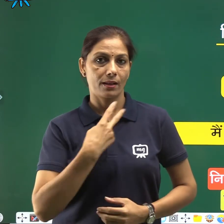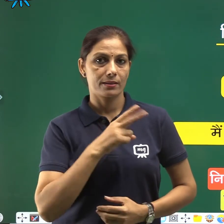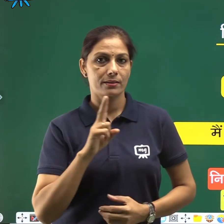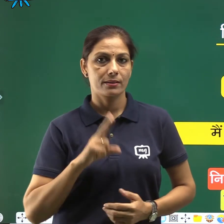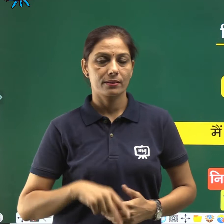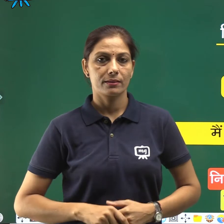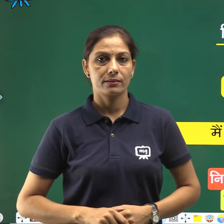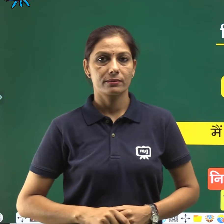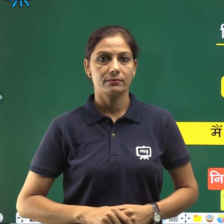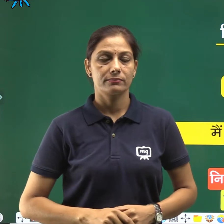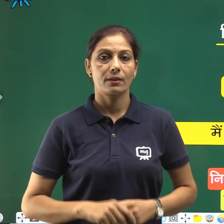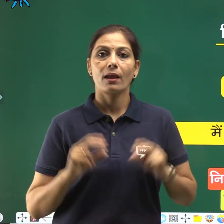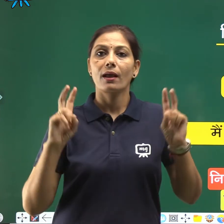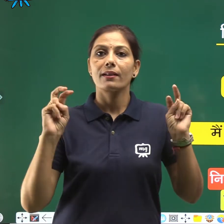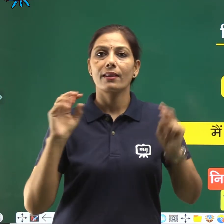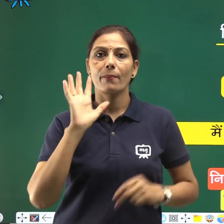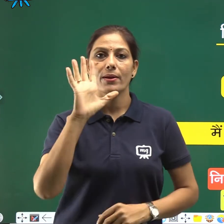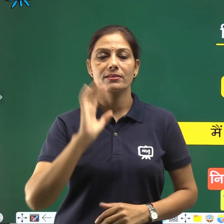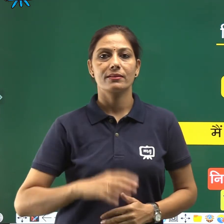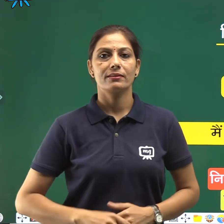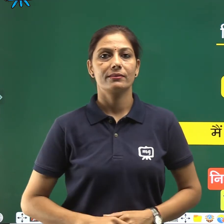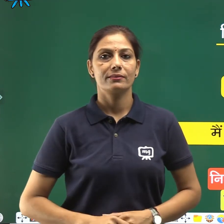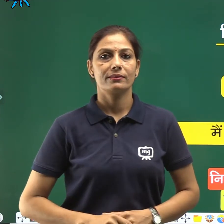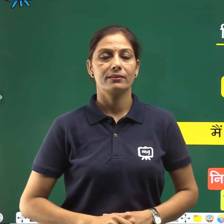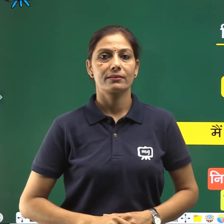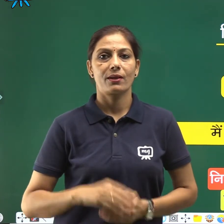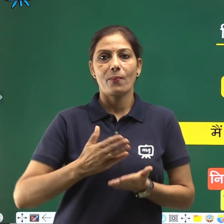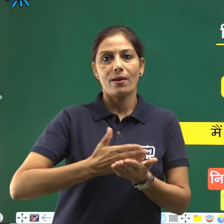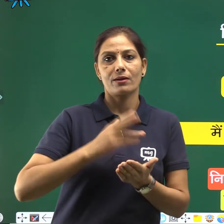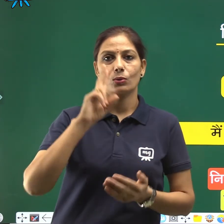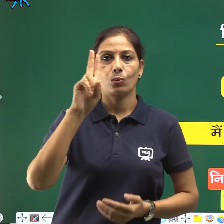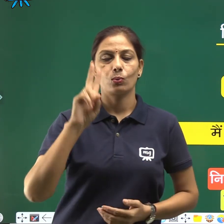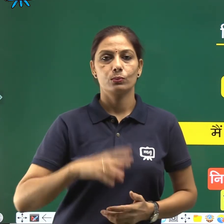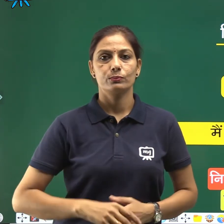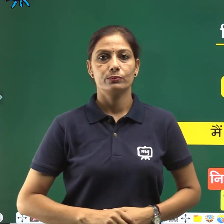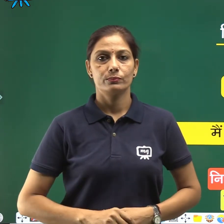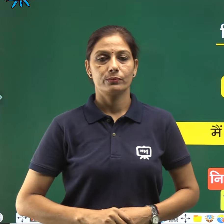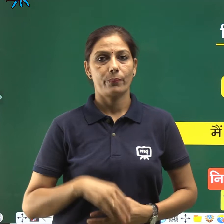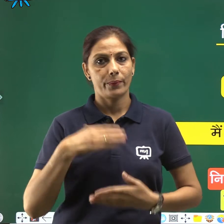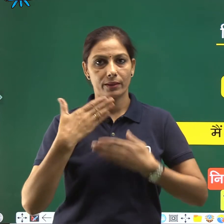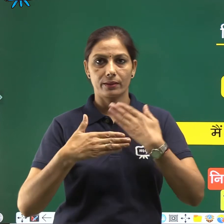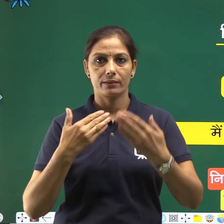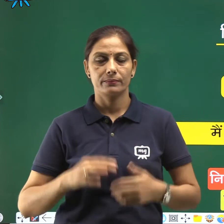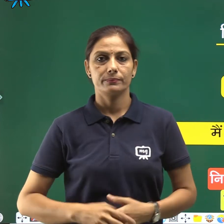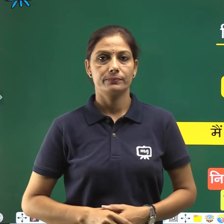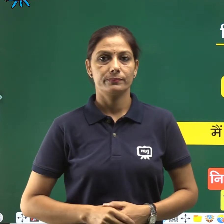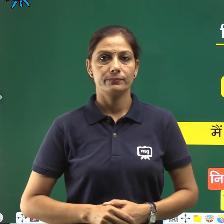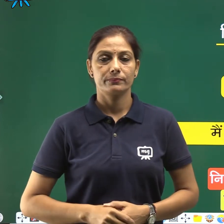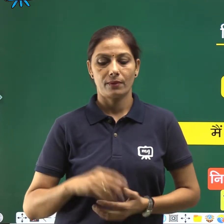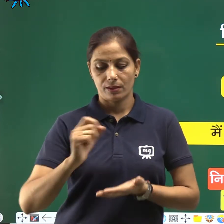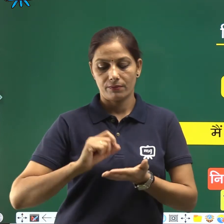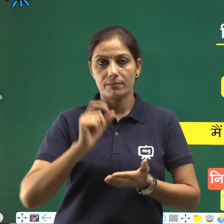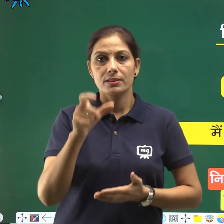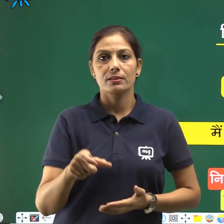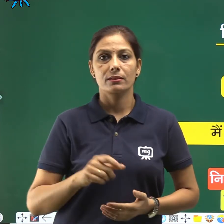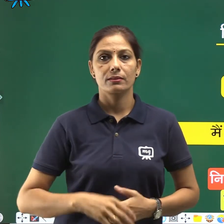के अध्याय 5 का भाग 2 पढ़ेंगे। लेखक